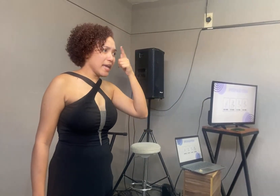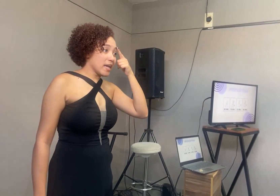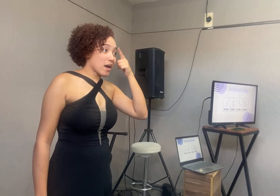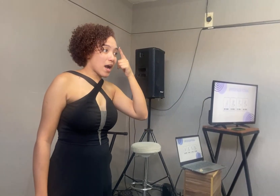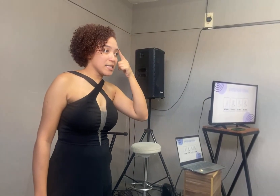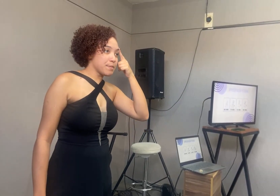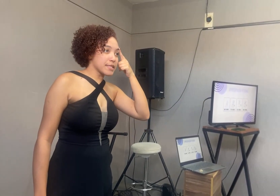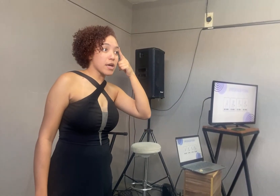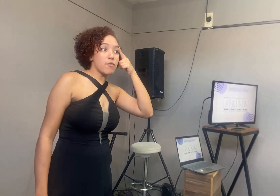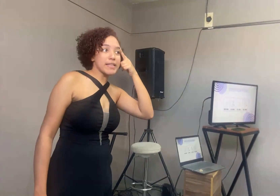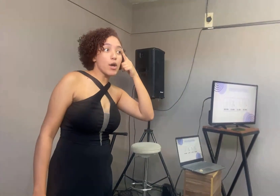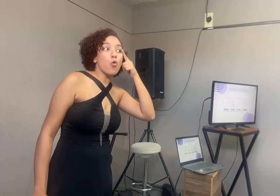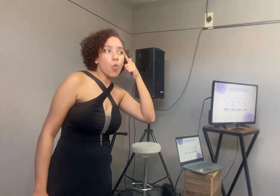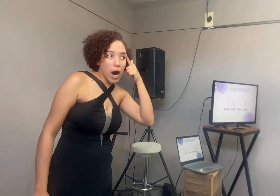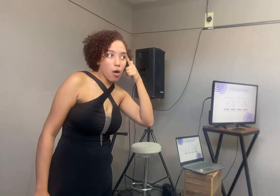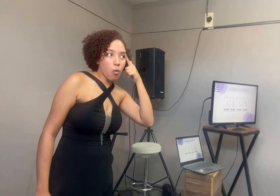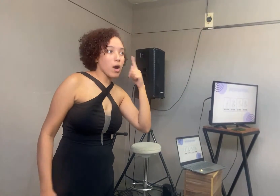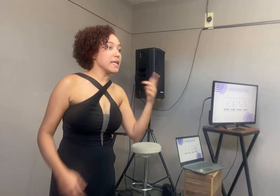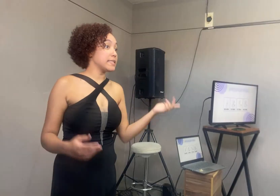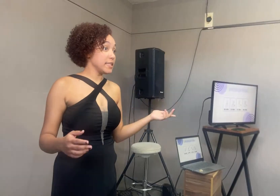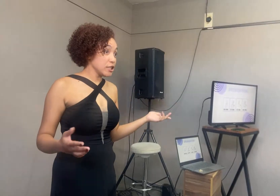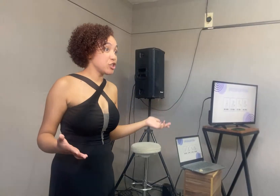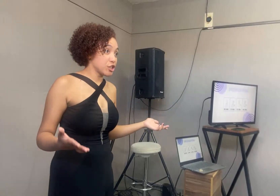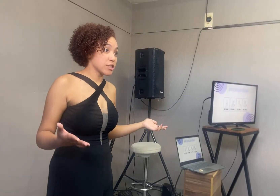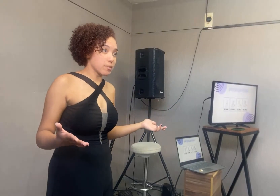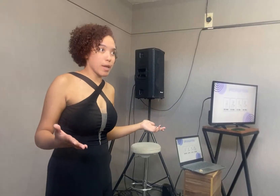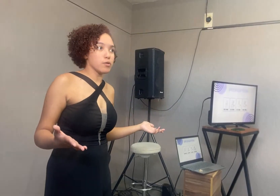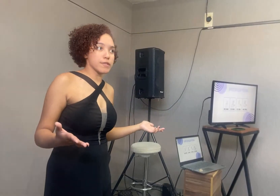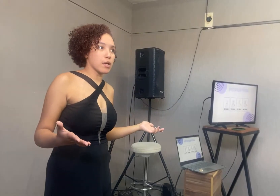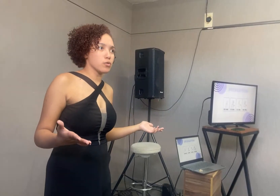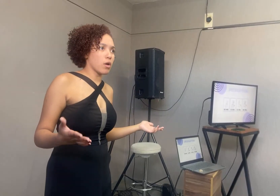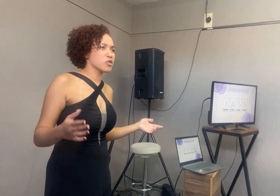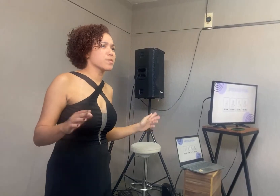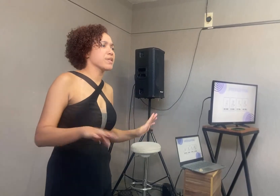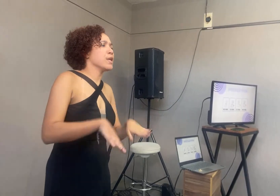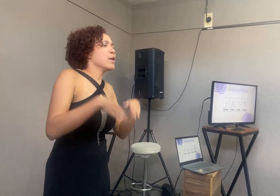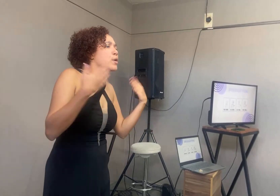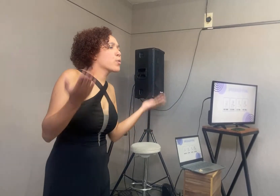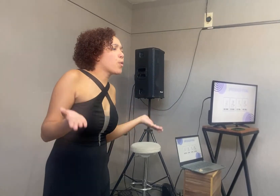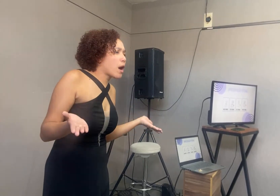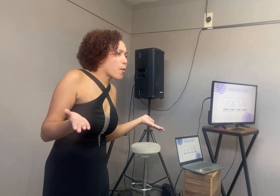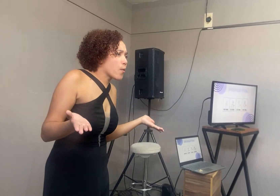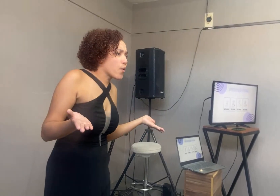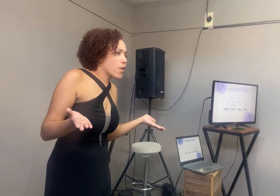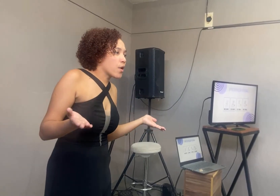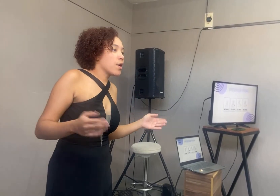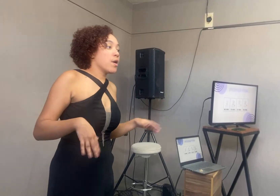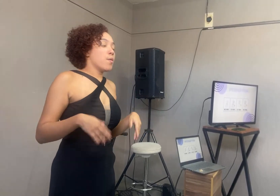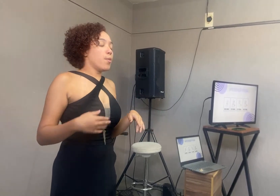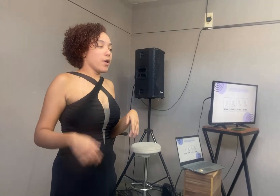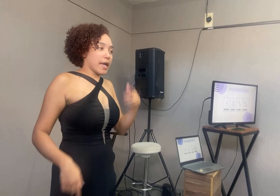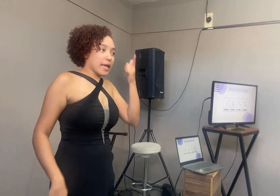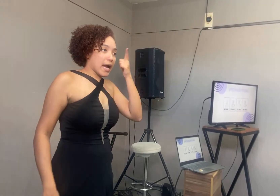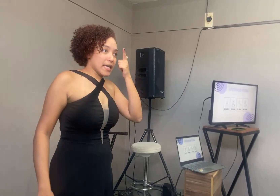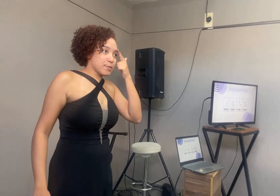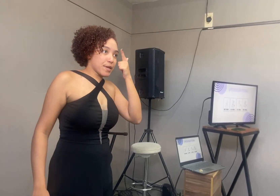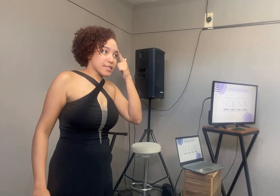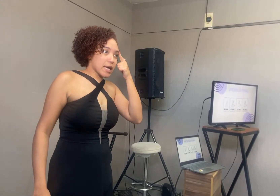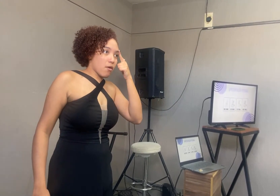Ok? A expressão vai ter o qual. Existe também o sinal do código, assim, qual. Porém, a expressão ela